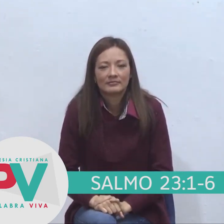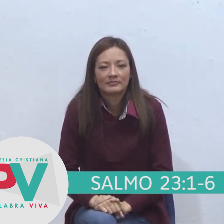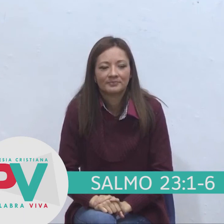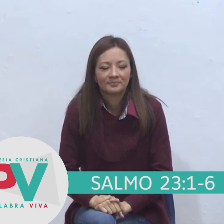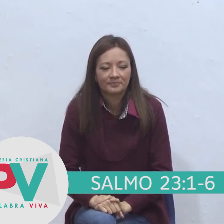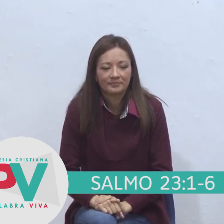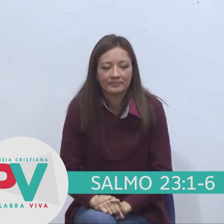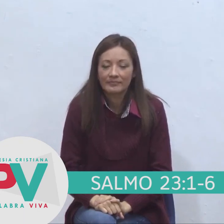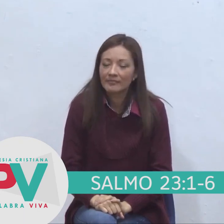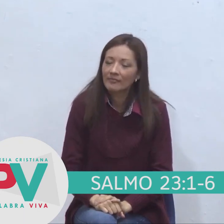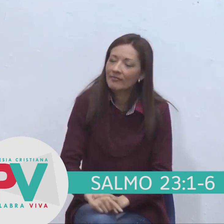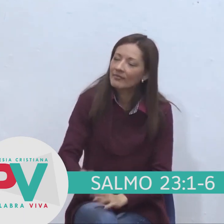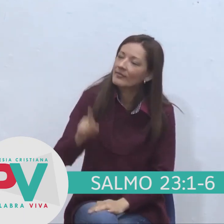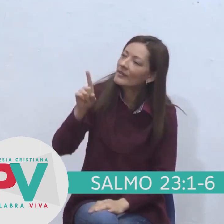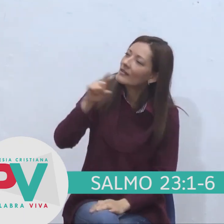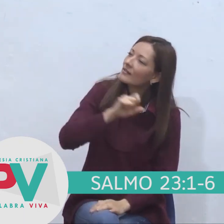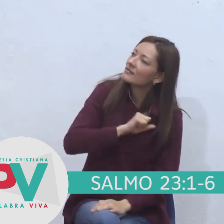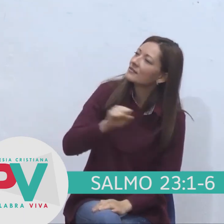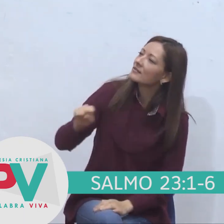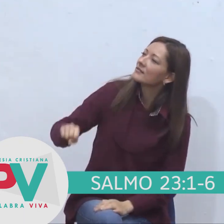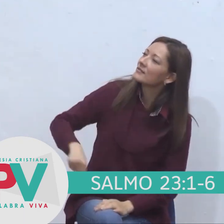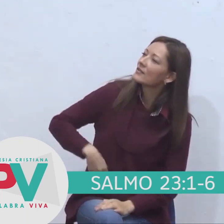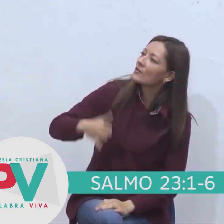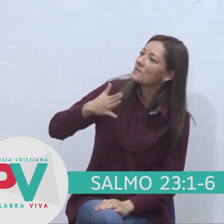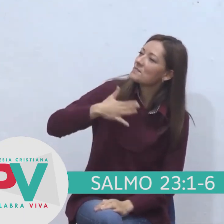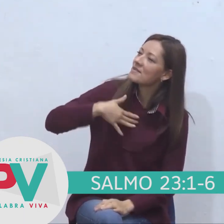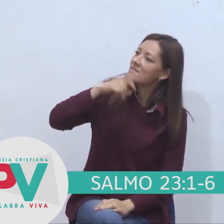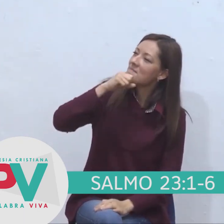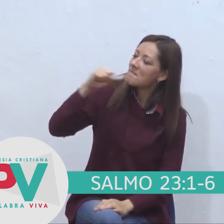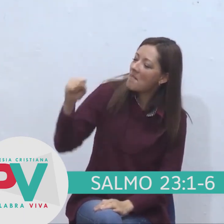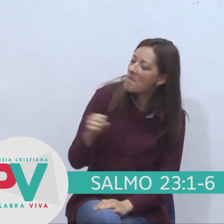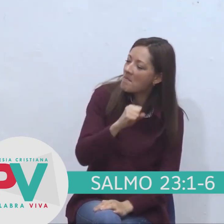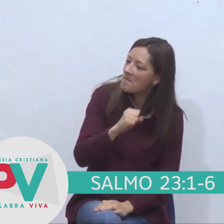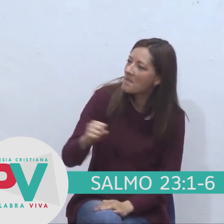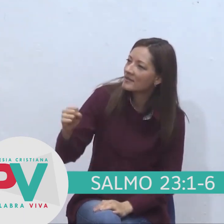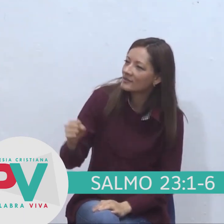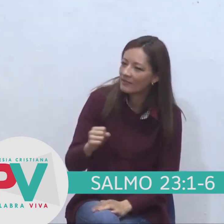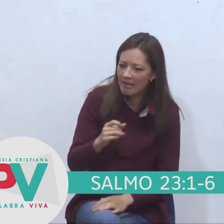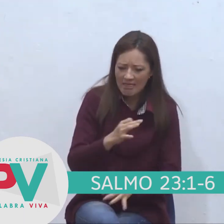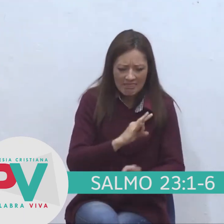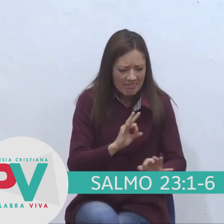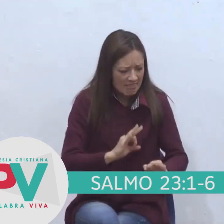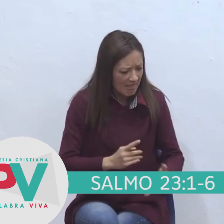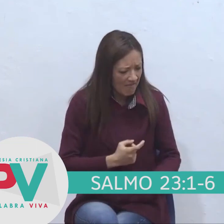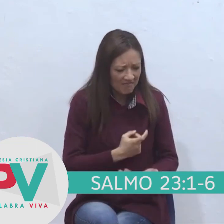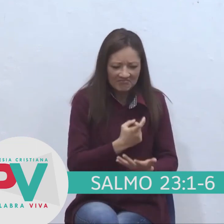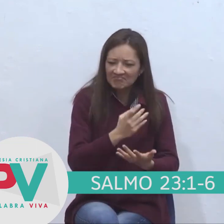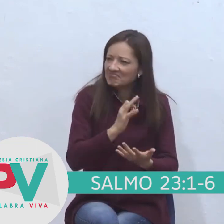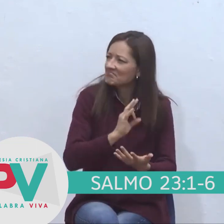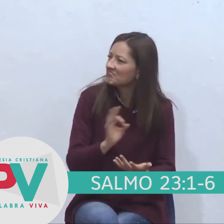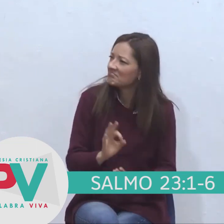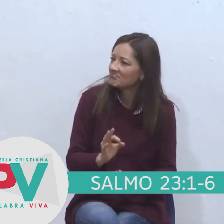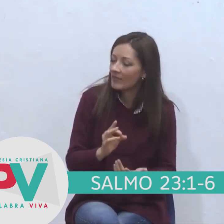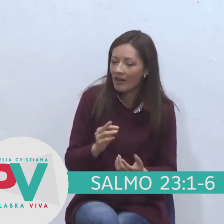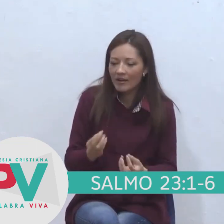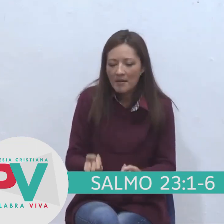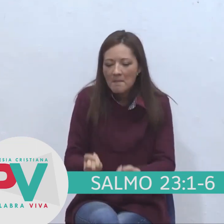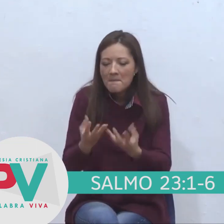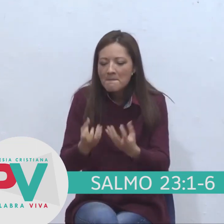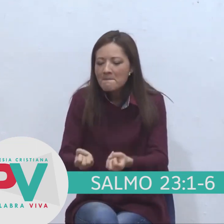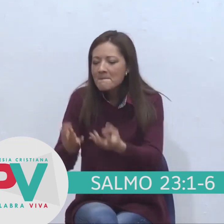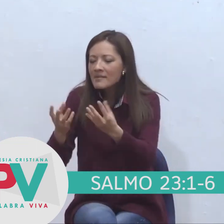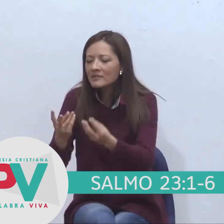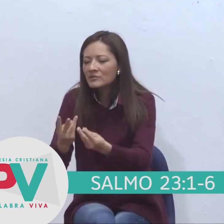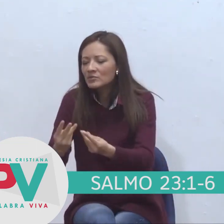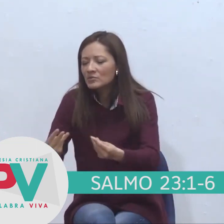El Señor es mi pastor, nada me faltará. En lugares de delicados pastos me